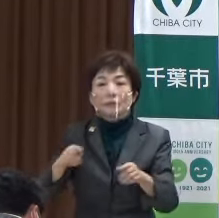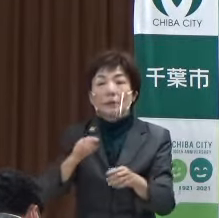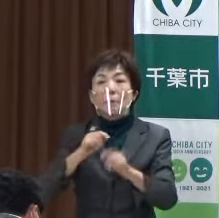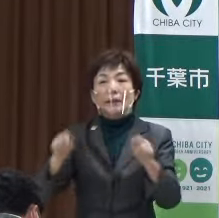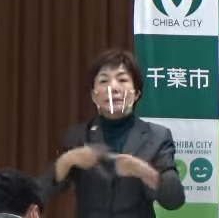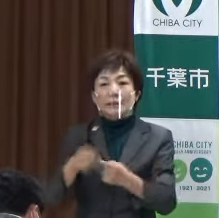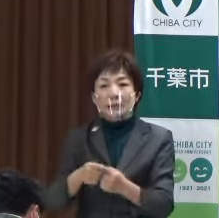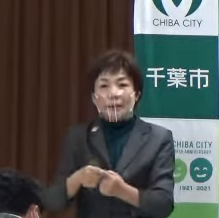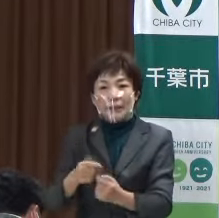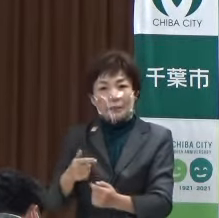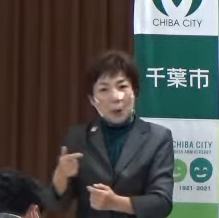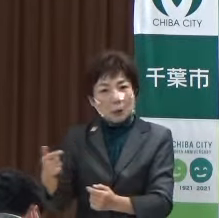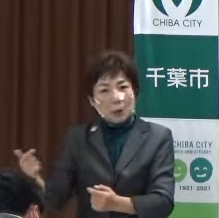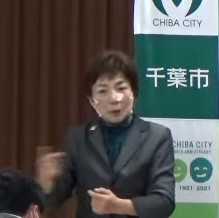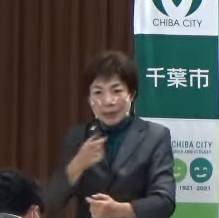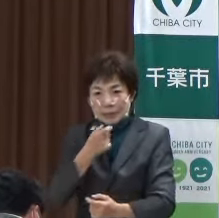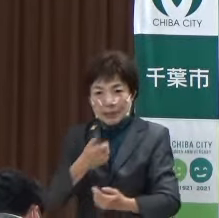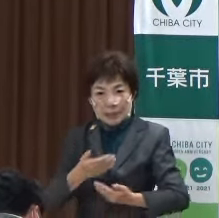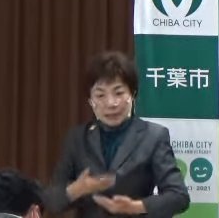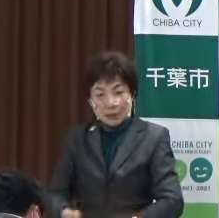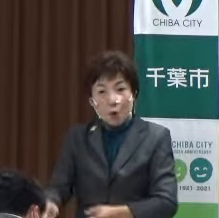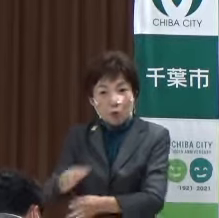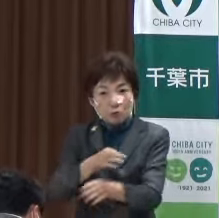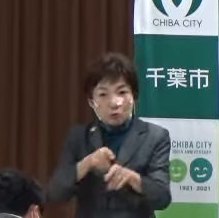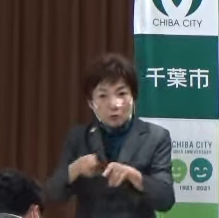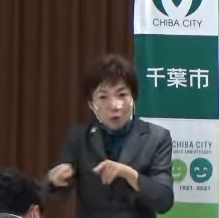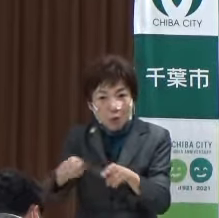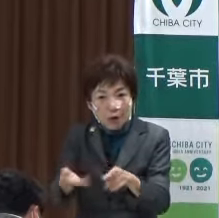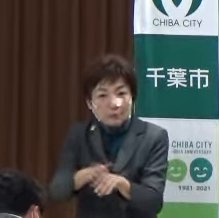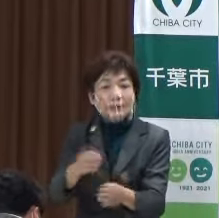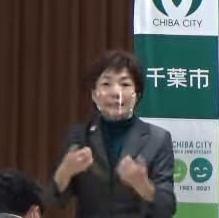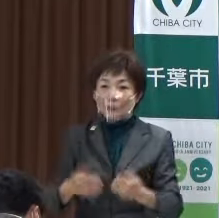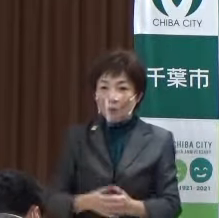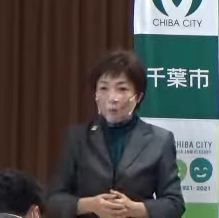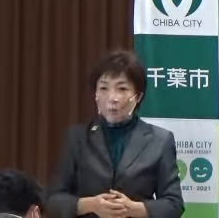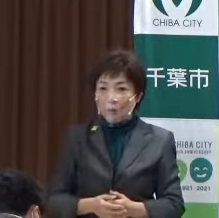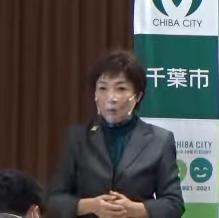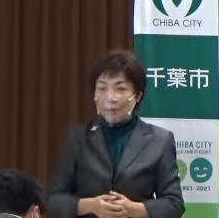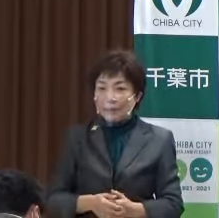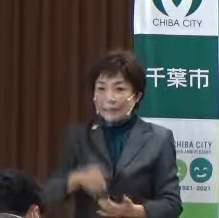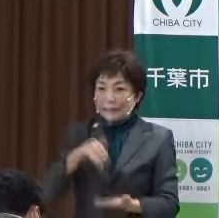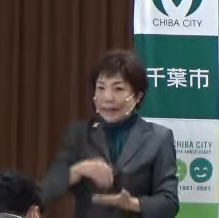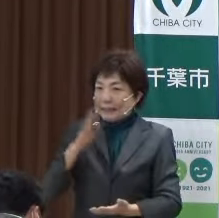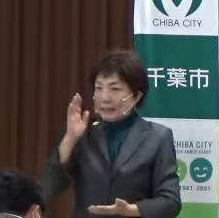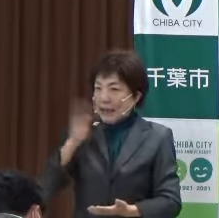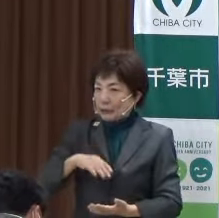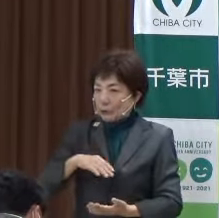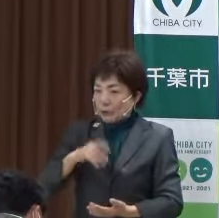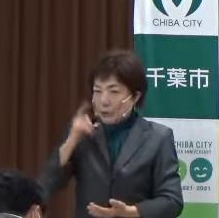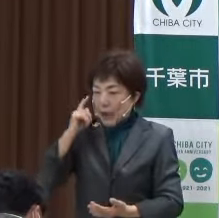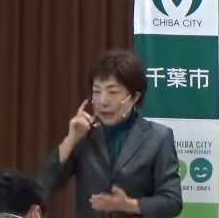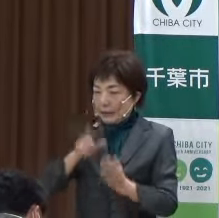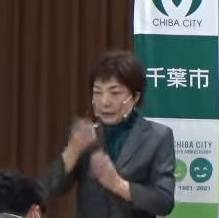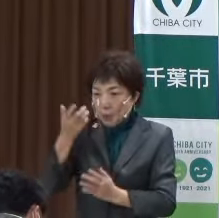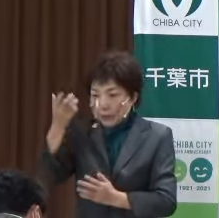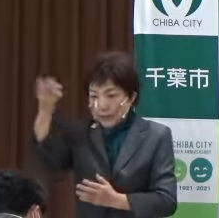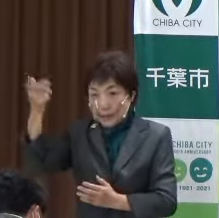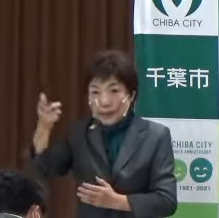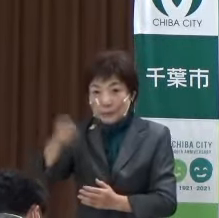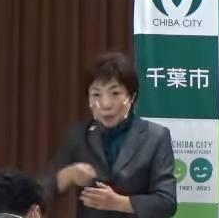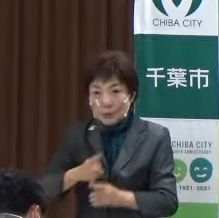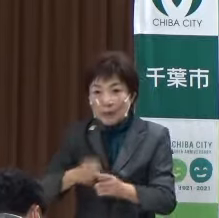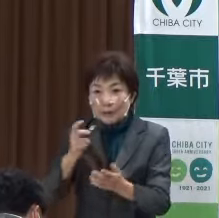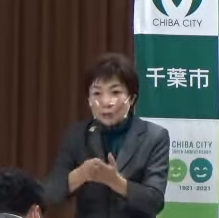しては相当な慎重な運用が求められると思いますが、最悪の事態を想 定して、こうした措